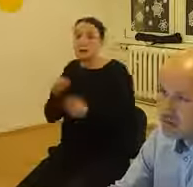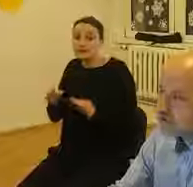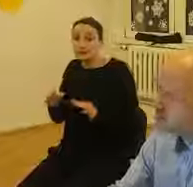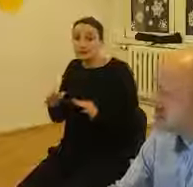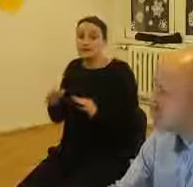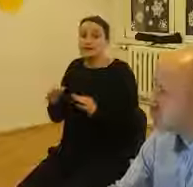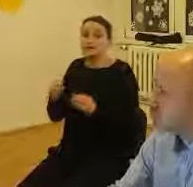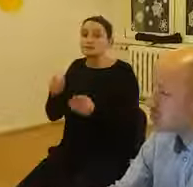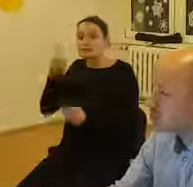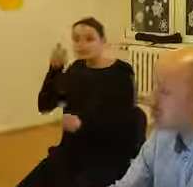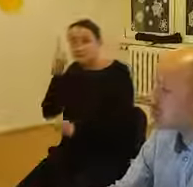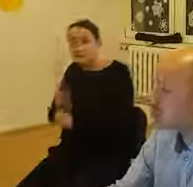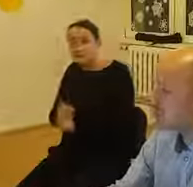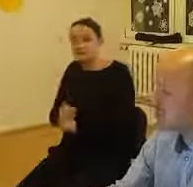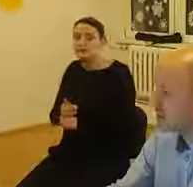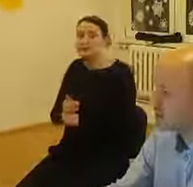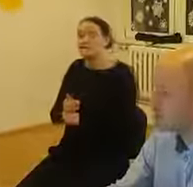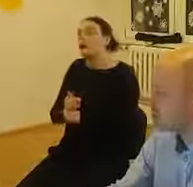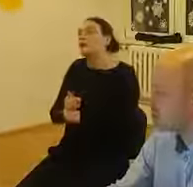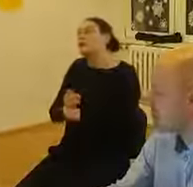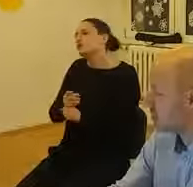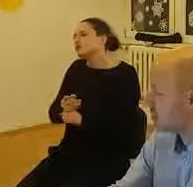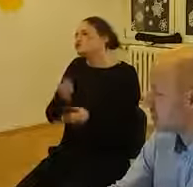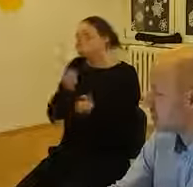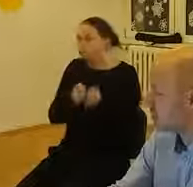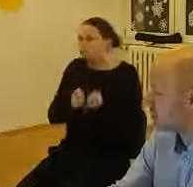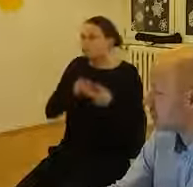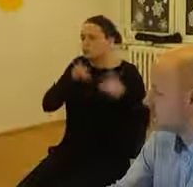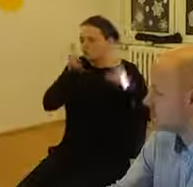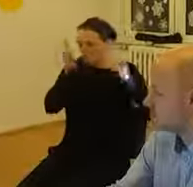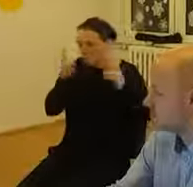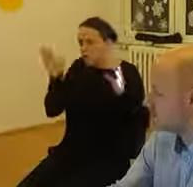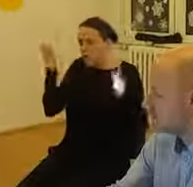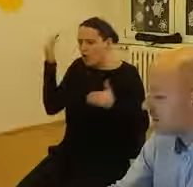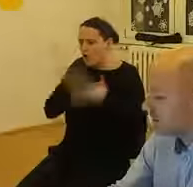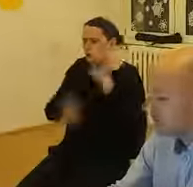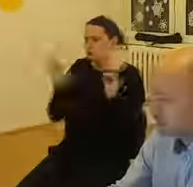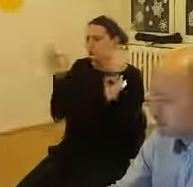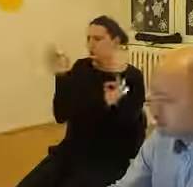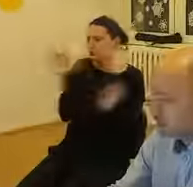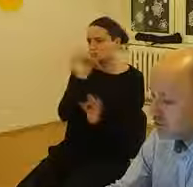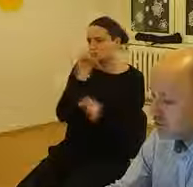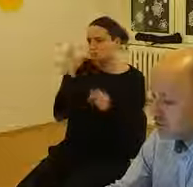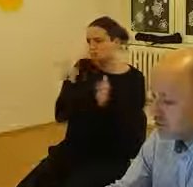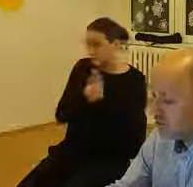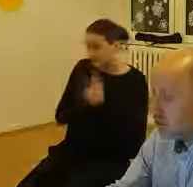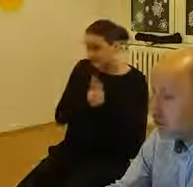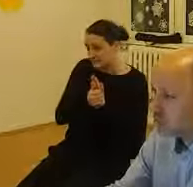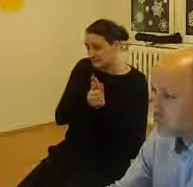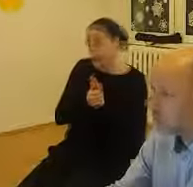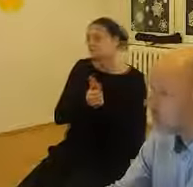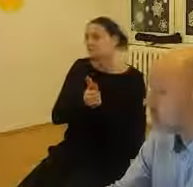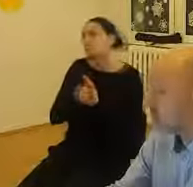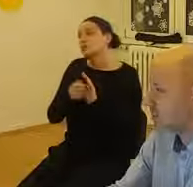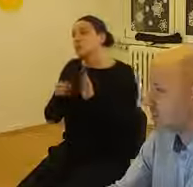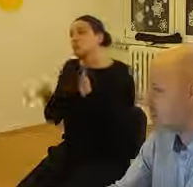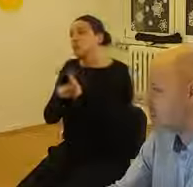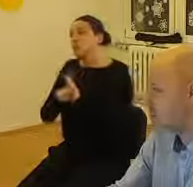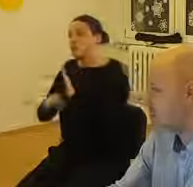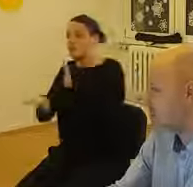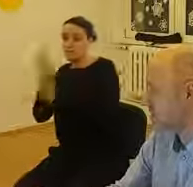na ostatniej sesji w grudniu, że mimo iż wygasa nasza działalność 16 stycznia i do wyboru nowej Rady